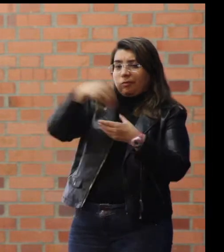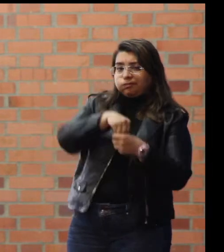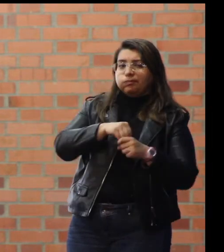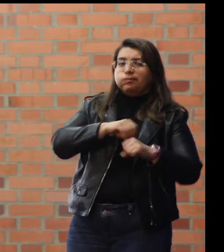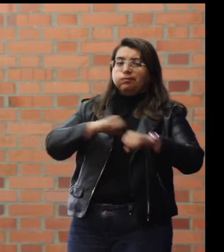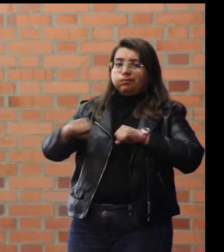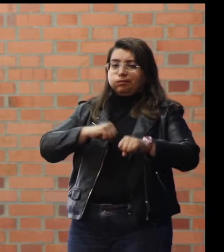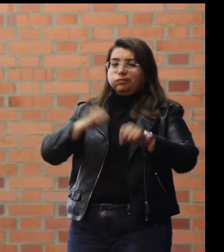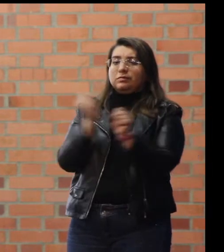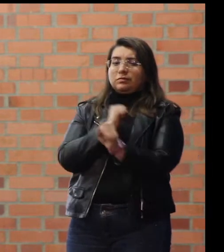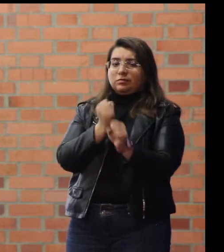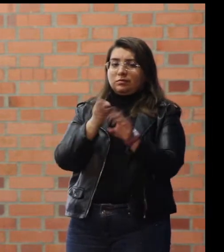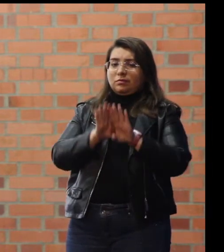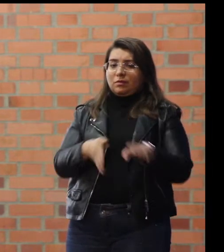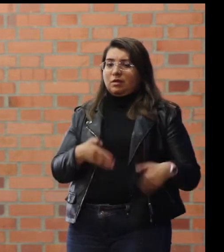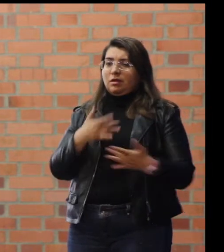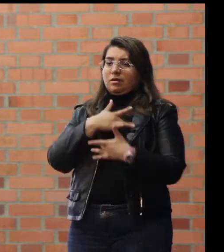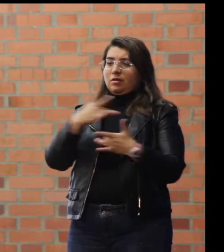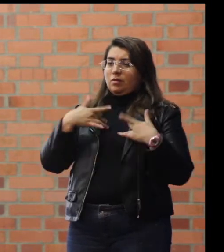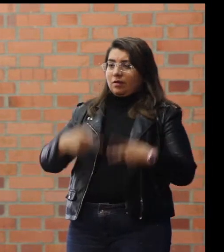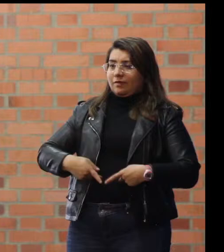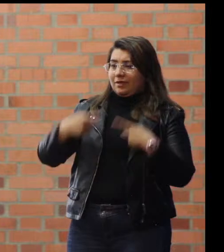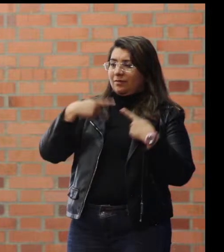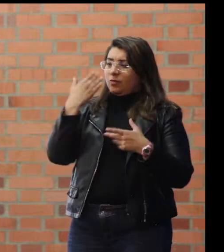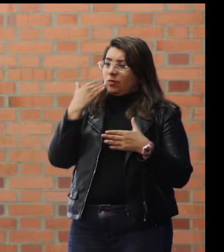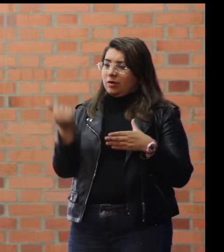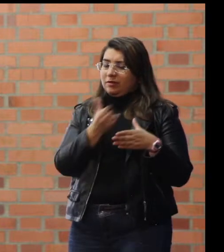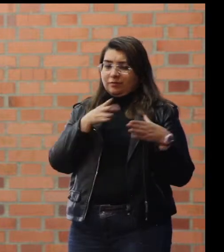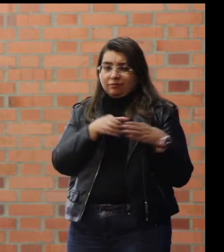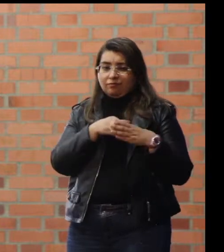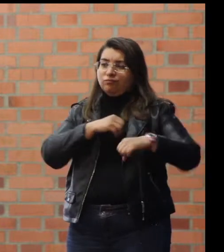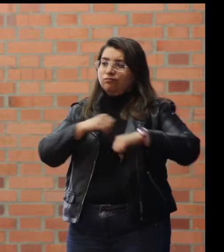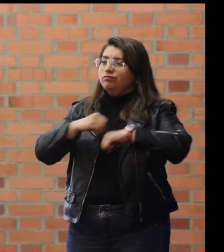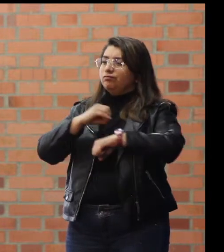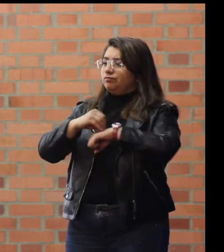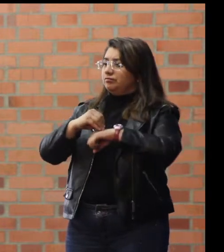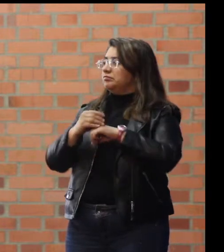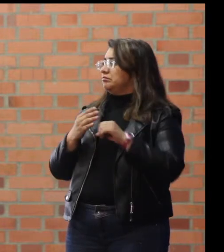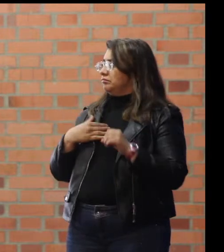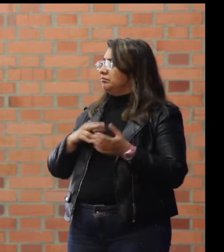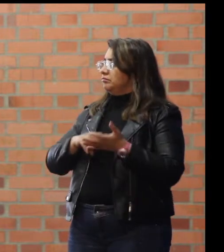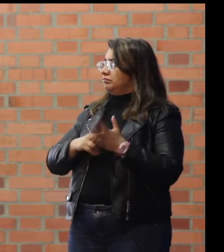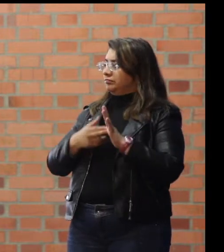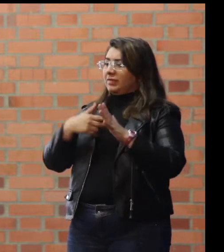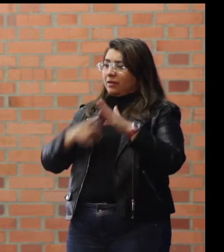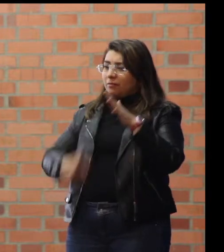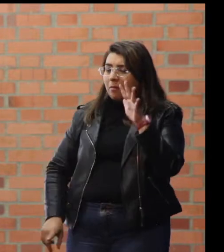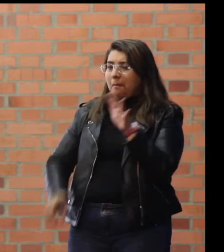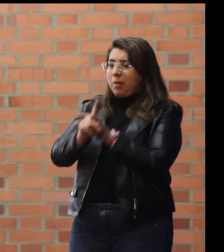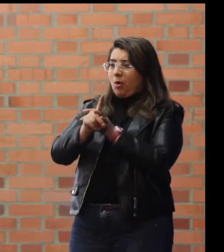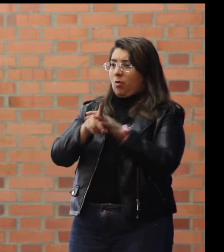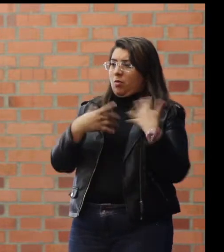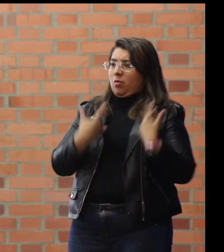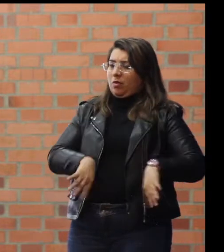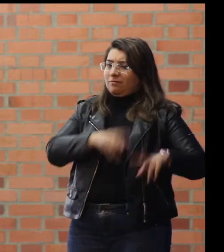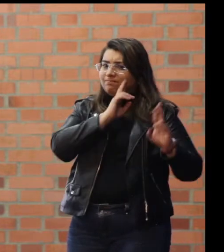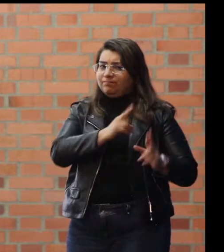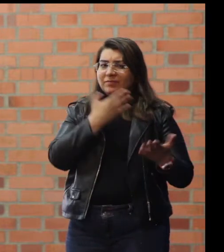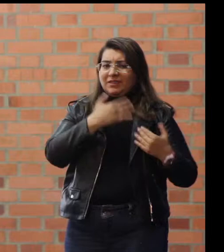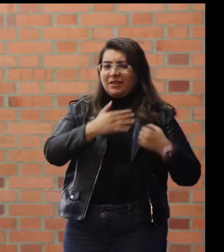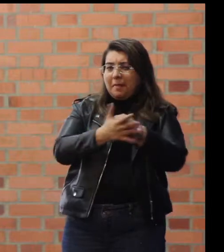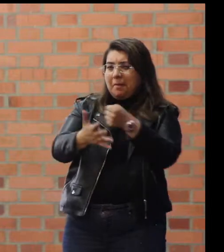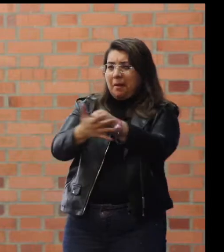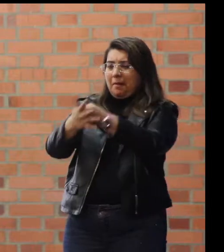de las mujeres organización donde surge el movimiento causa justa del cual es pionera actualmente se encuentra